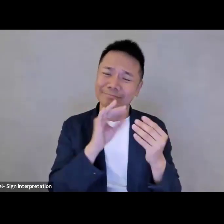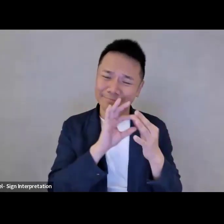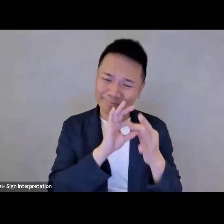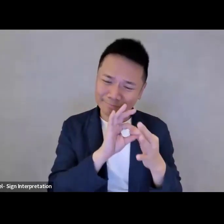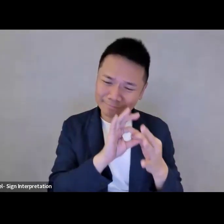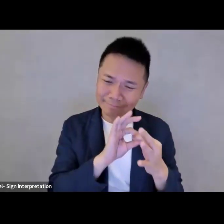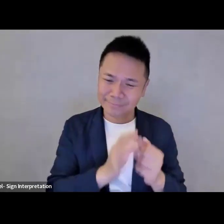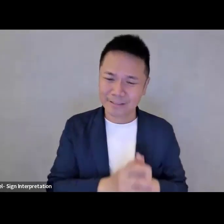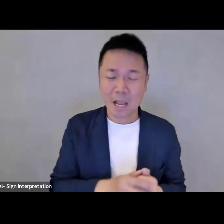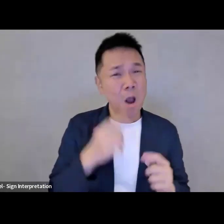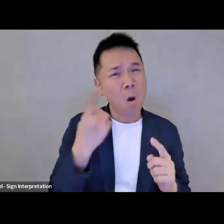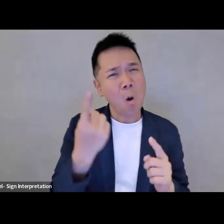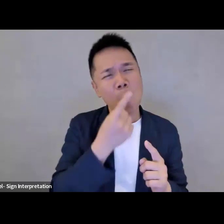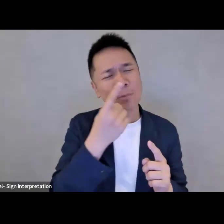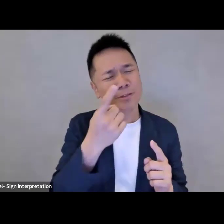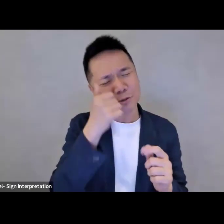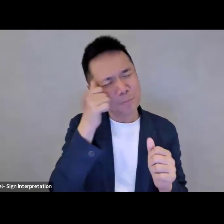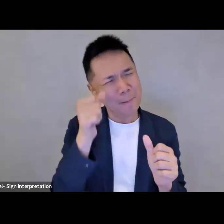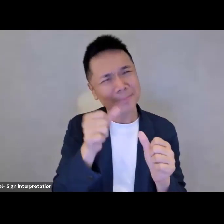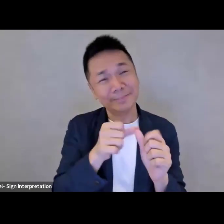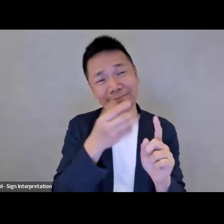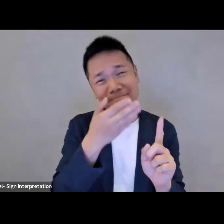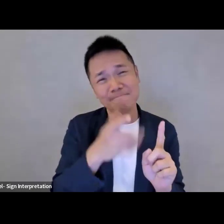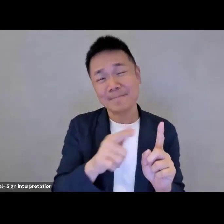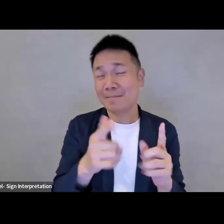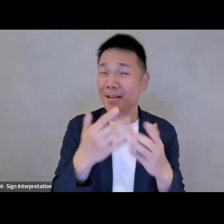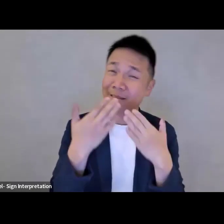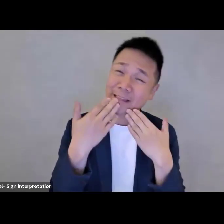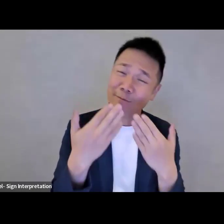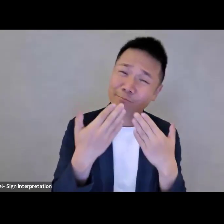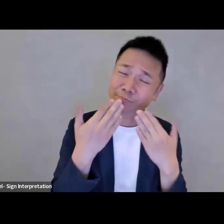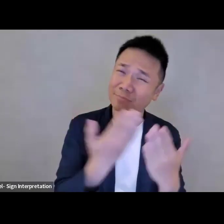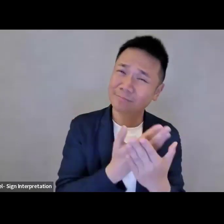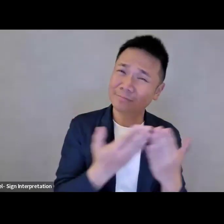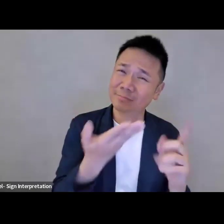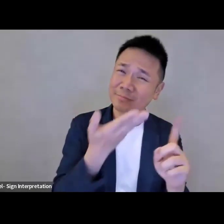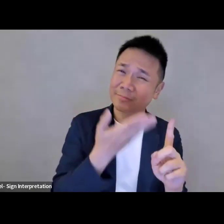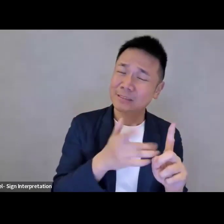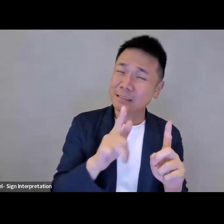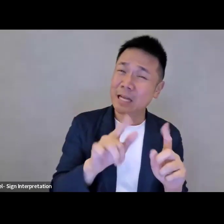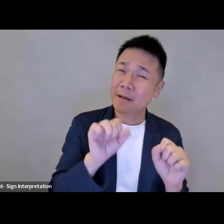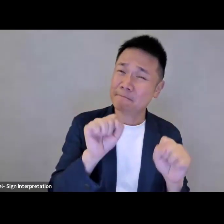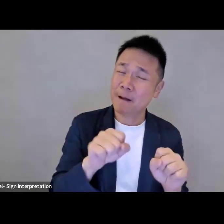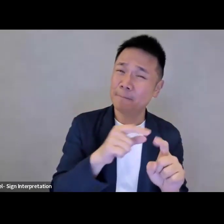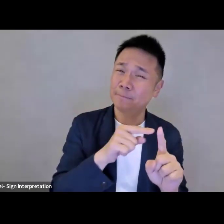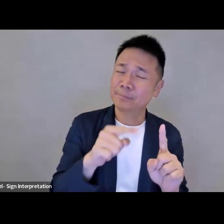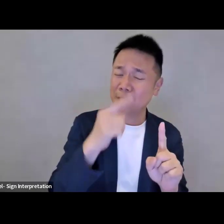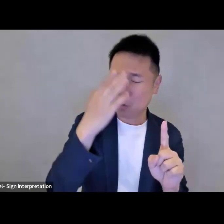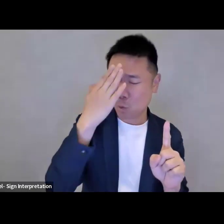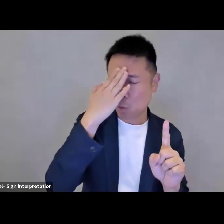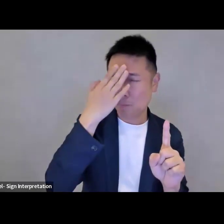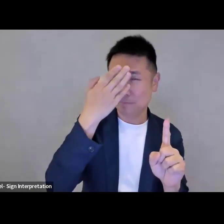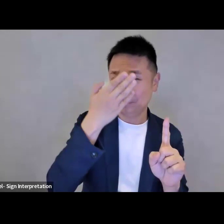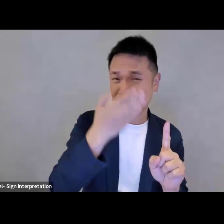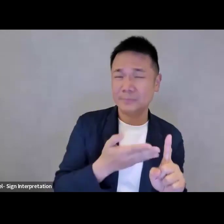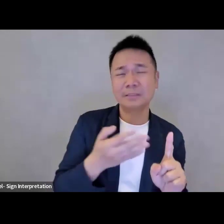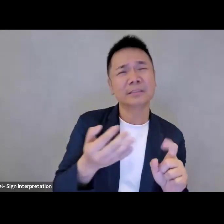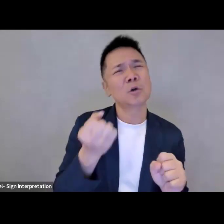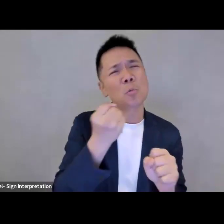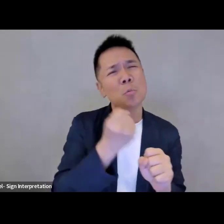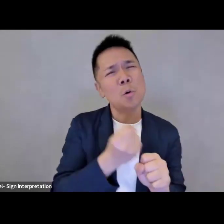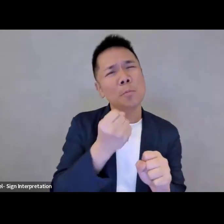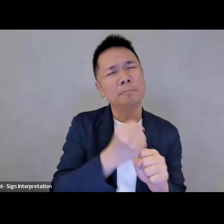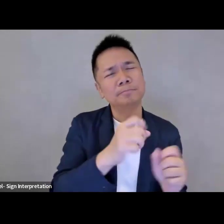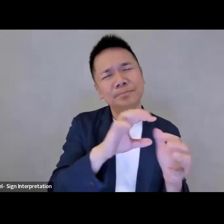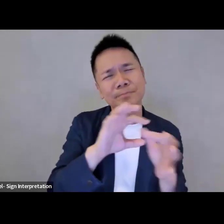所以呢，他的传奇，他的精神与我们活在一起。Bhargavi， 我永远不会忘